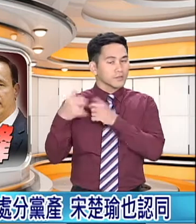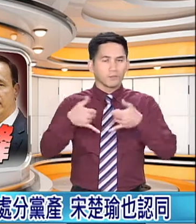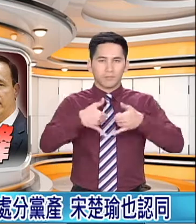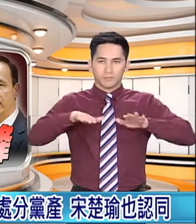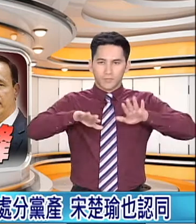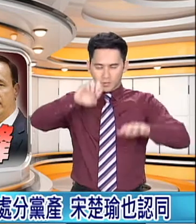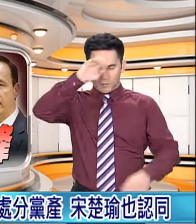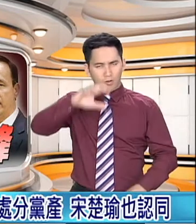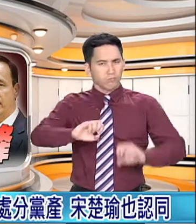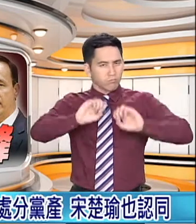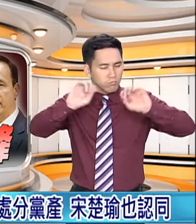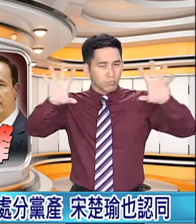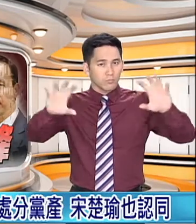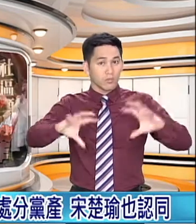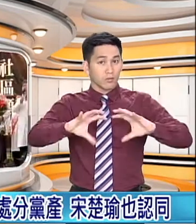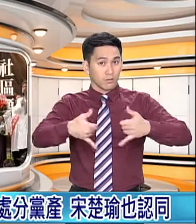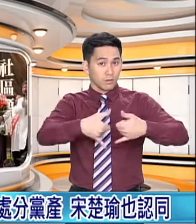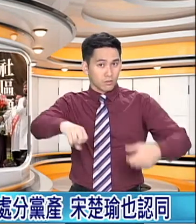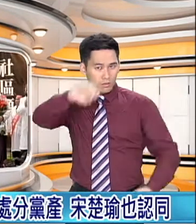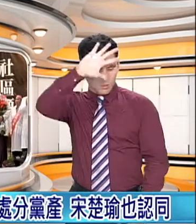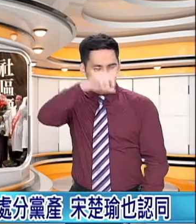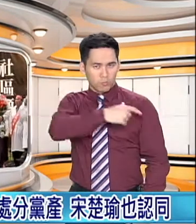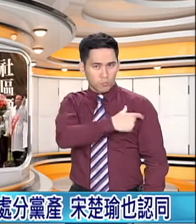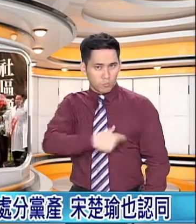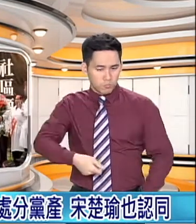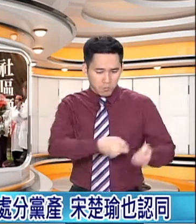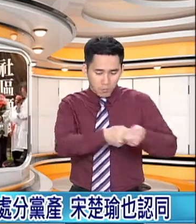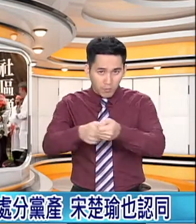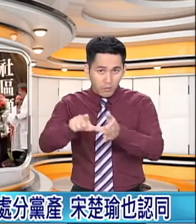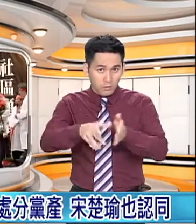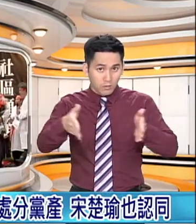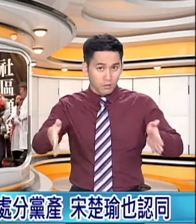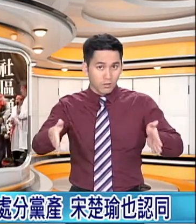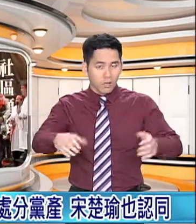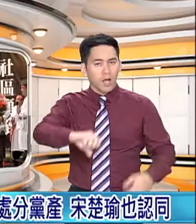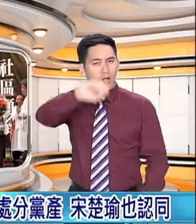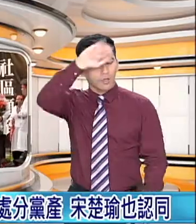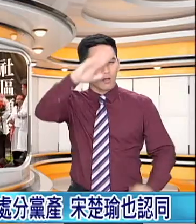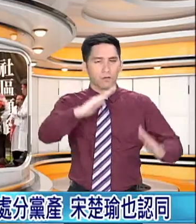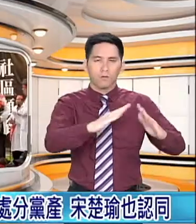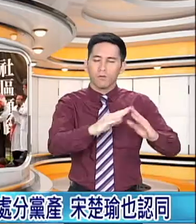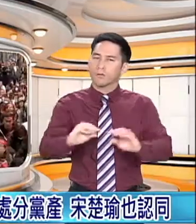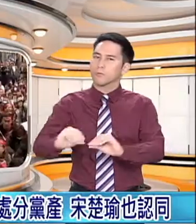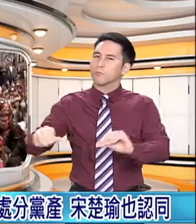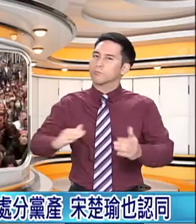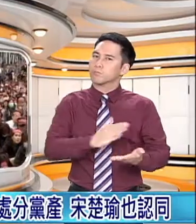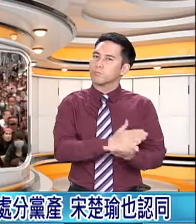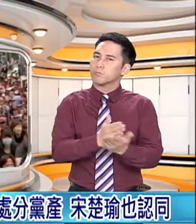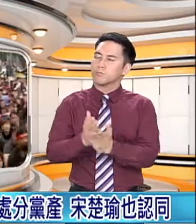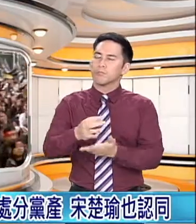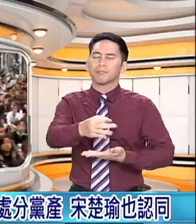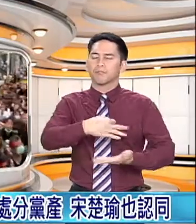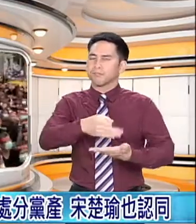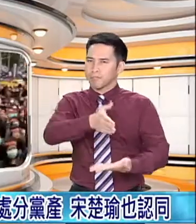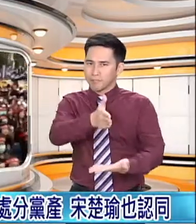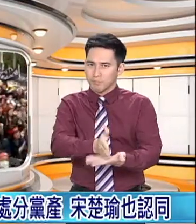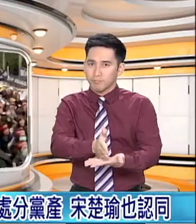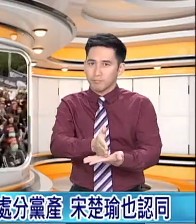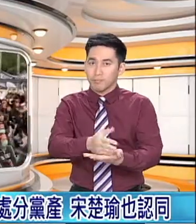民进党近日呼吁国民党在选举期间应该要暂停处分党产，而对此，亲民党